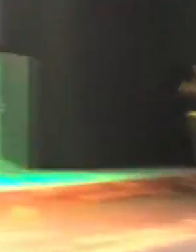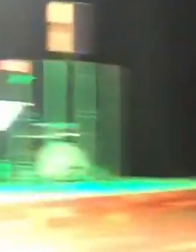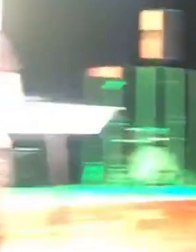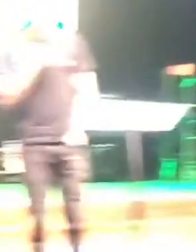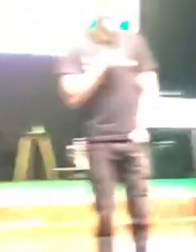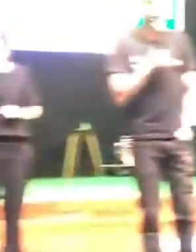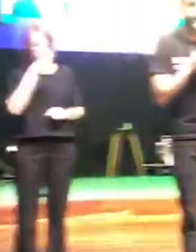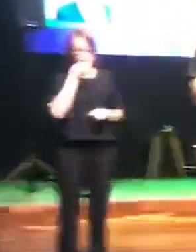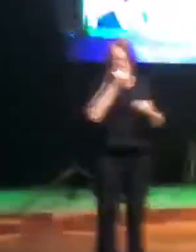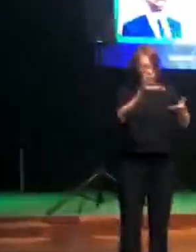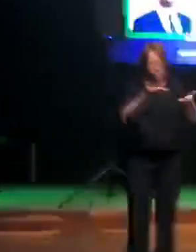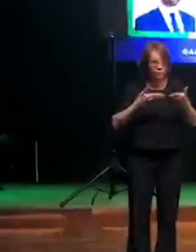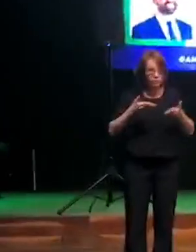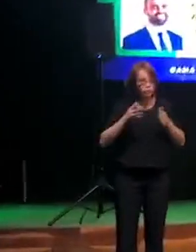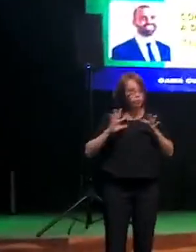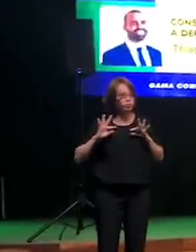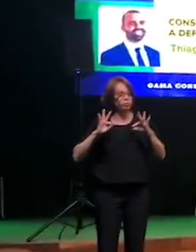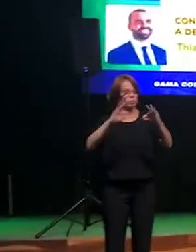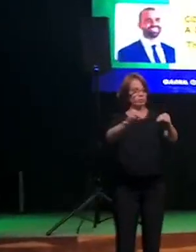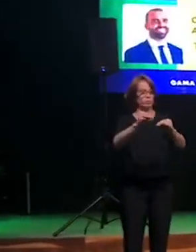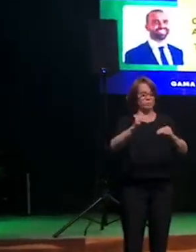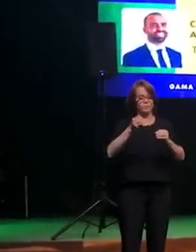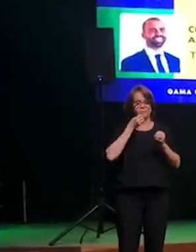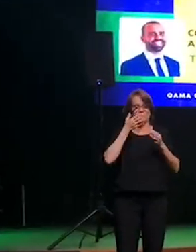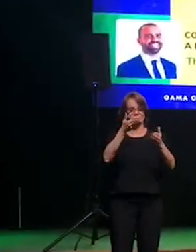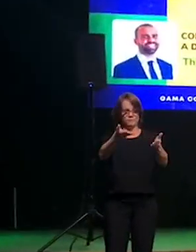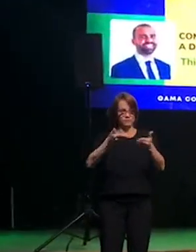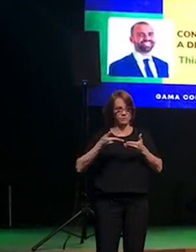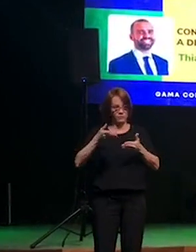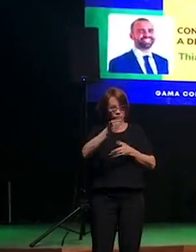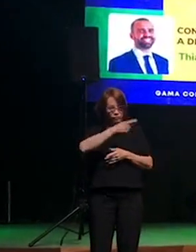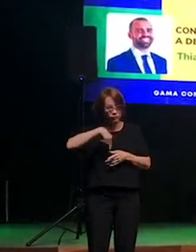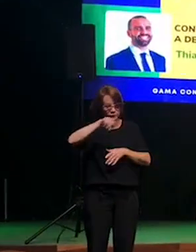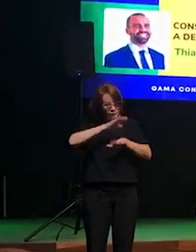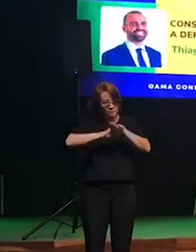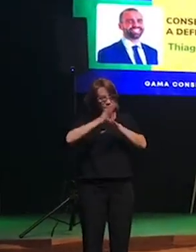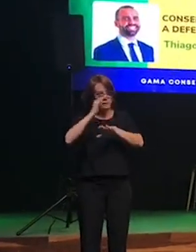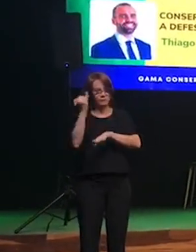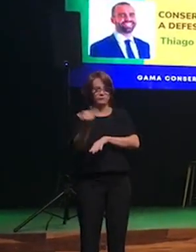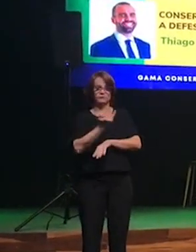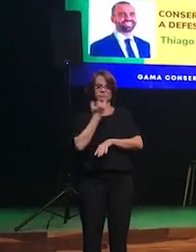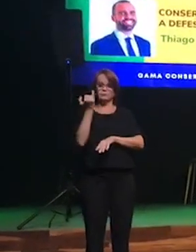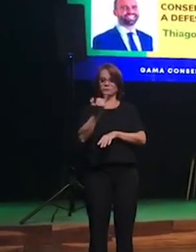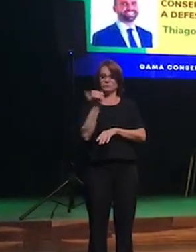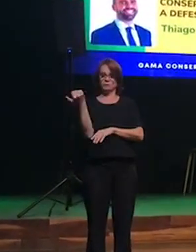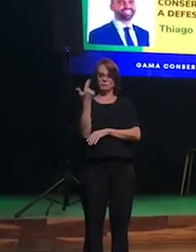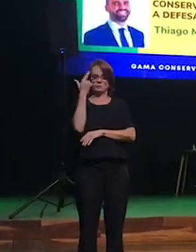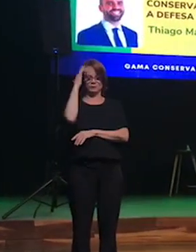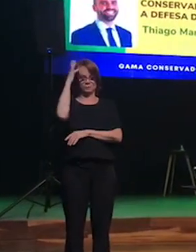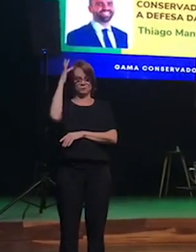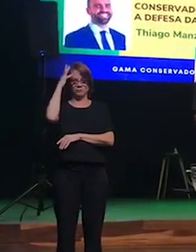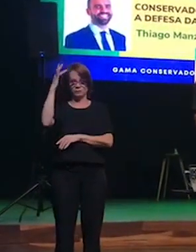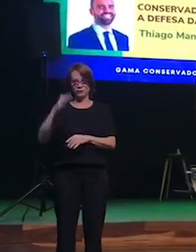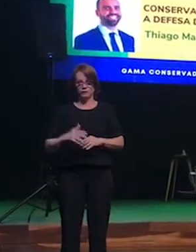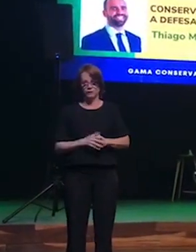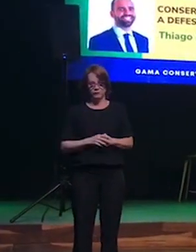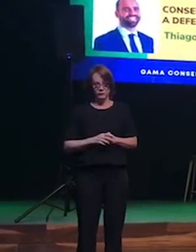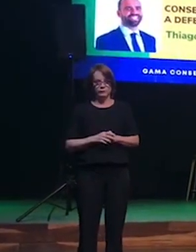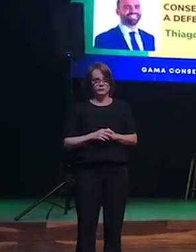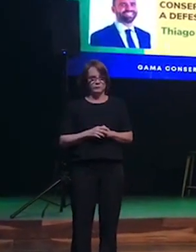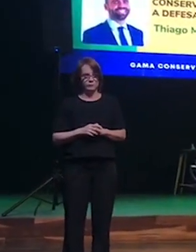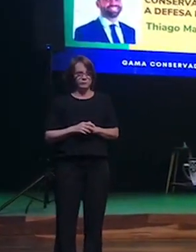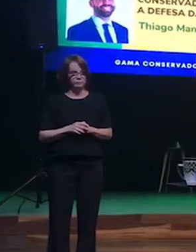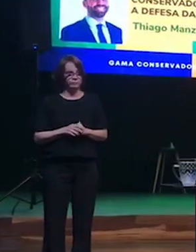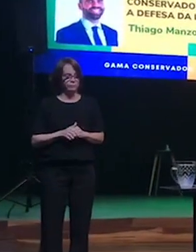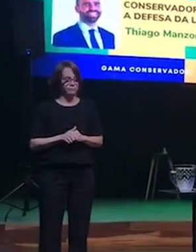Você é muito bem-vindo, vocês são muito bem-vindos. Vocês são mais importantes do que vocês imaginam. É verdade.